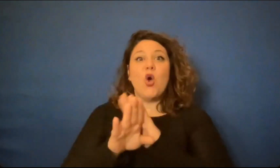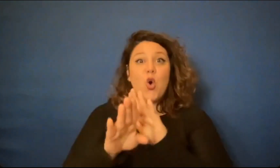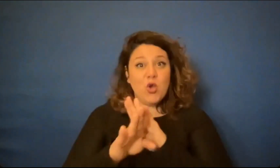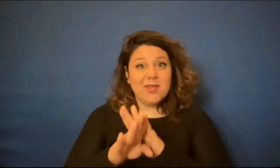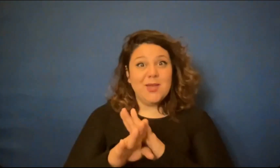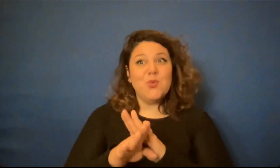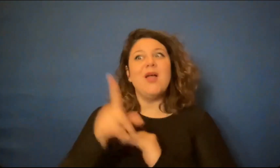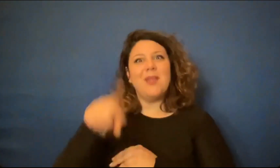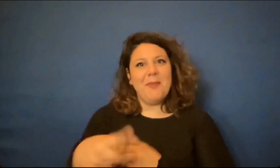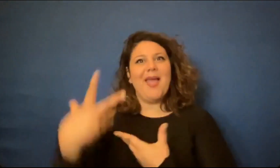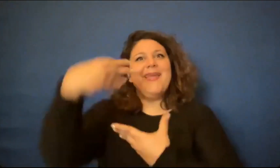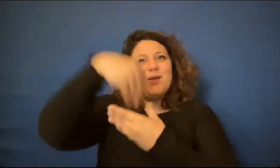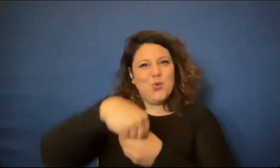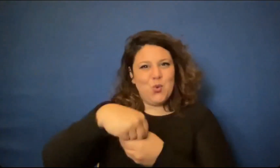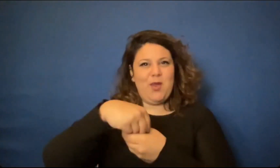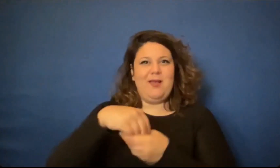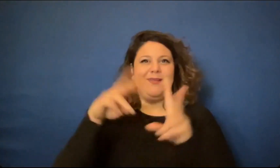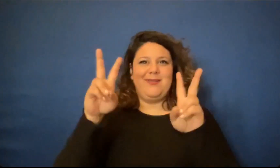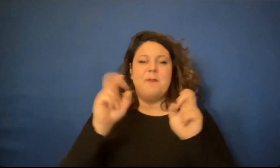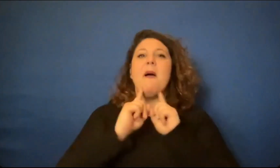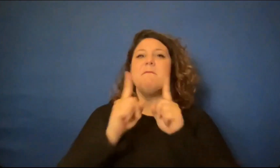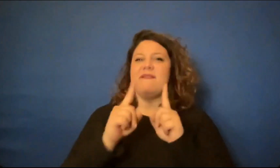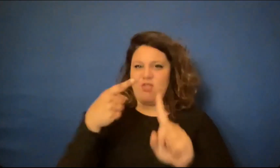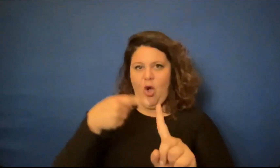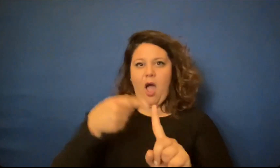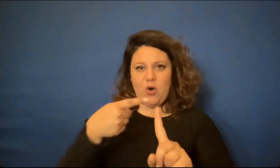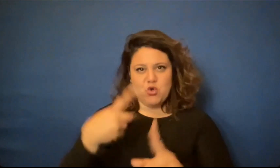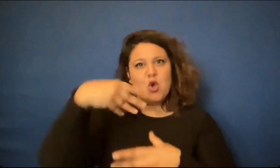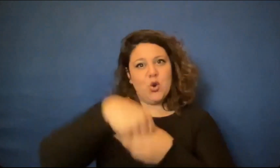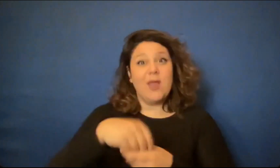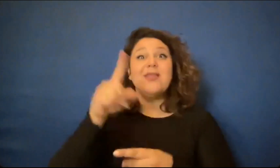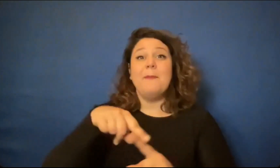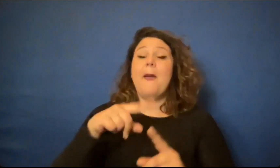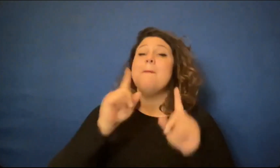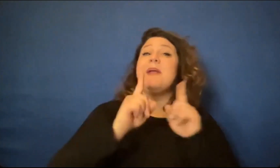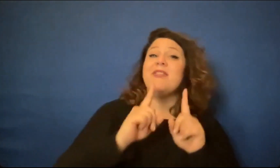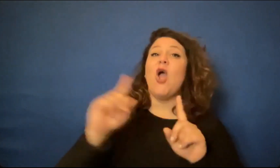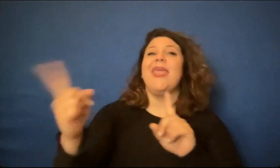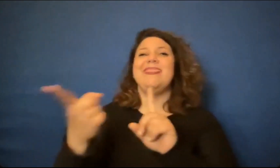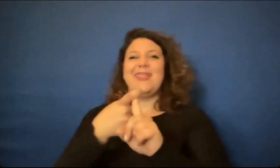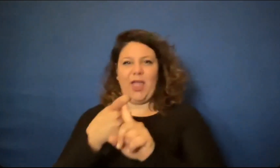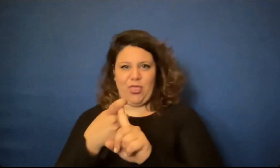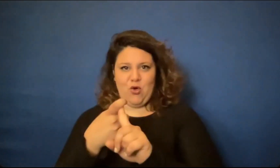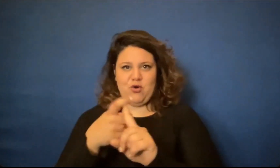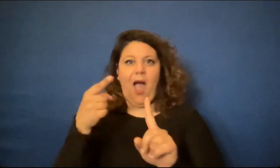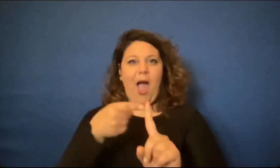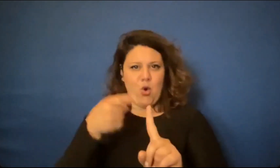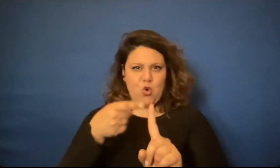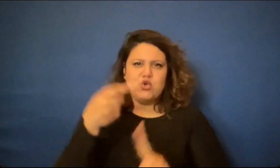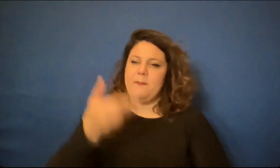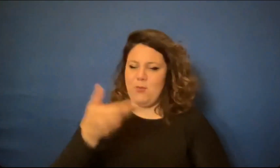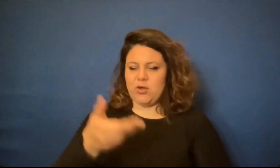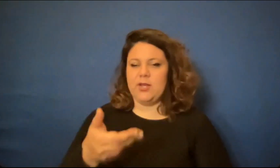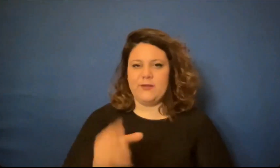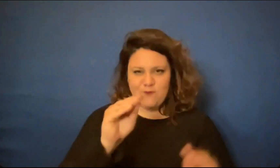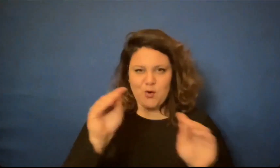de formación en relación a la prevención del acoso y a la detección, prevención y detección del acoso, que es importante.